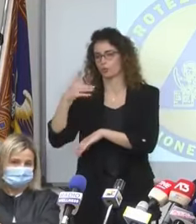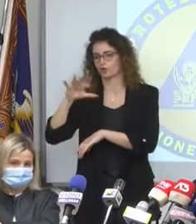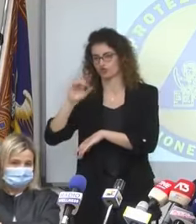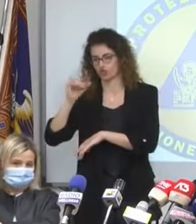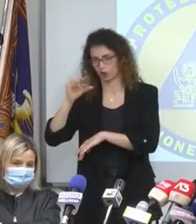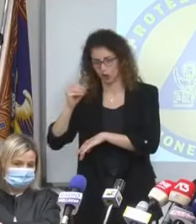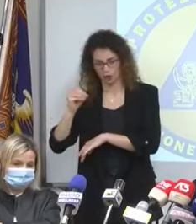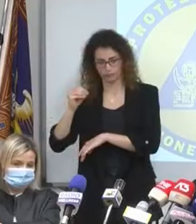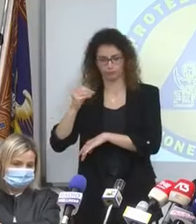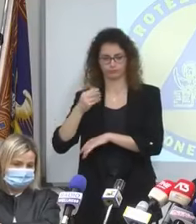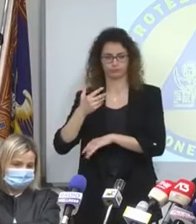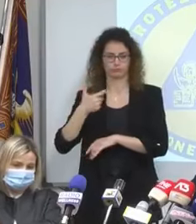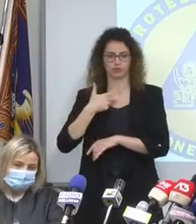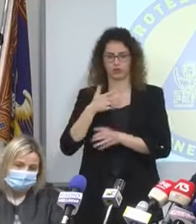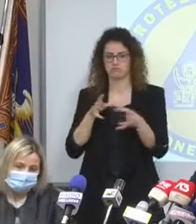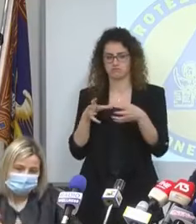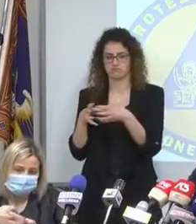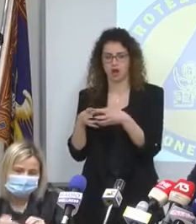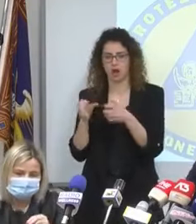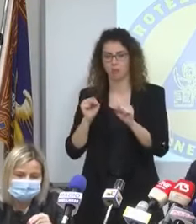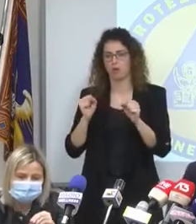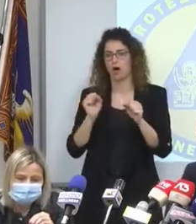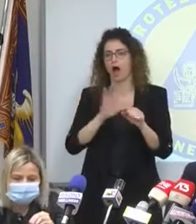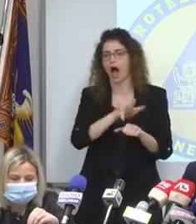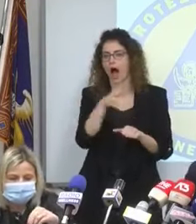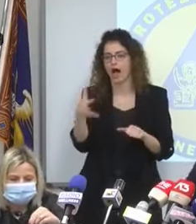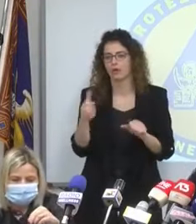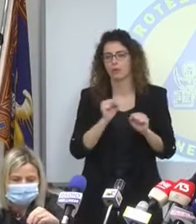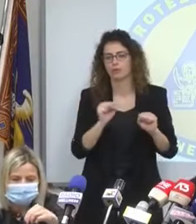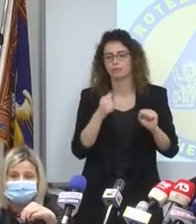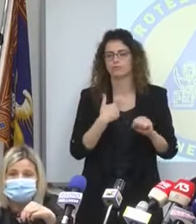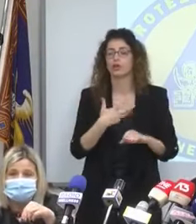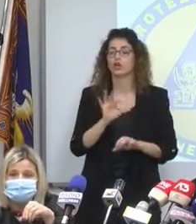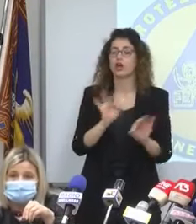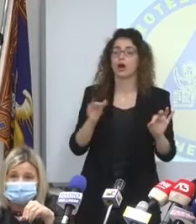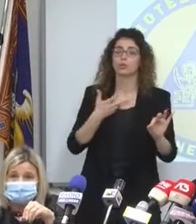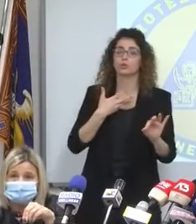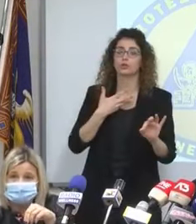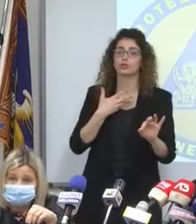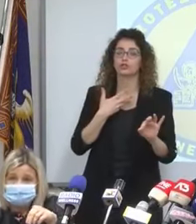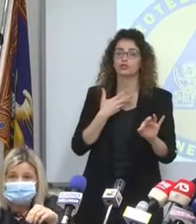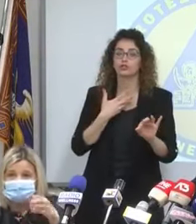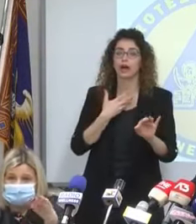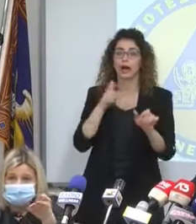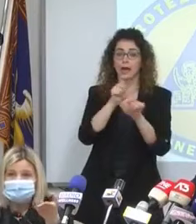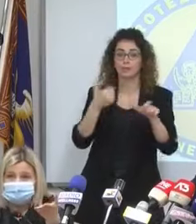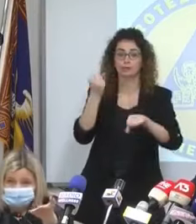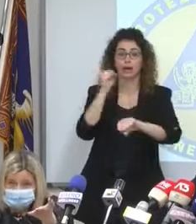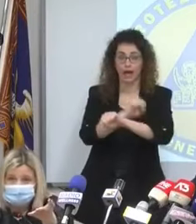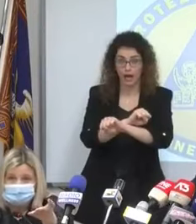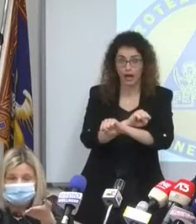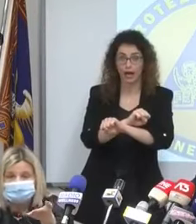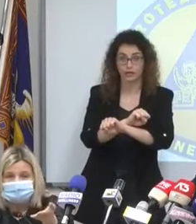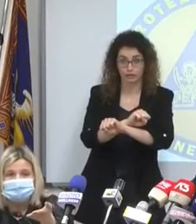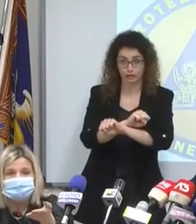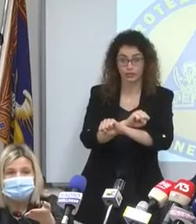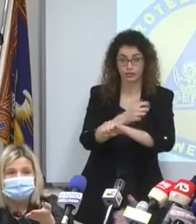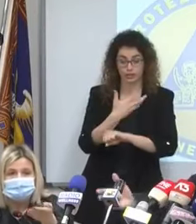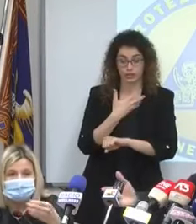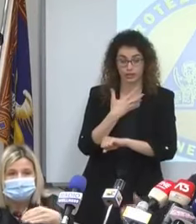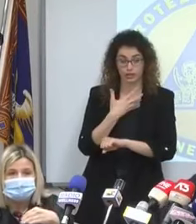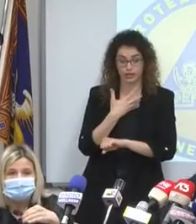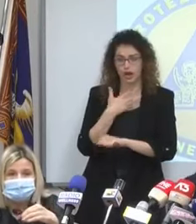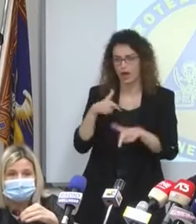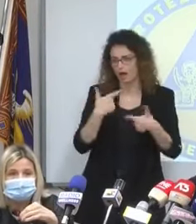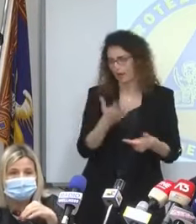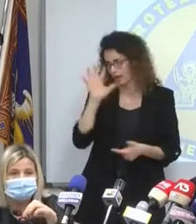perché su altro c'è. Magari viene fuori che su altro non so. Anche alcuni detenuti delle carceri. Diciamolo magari. Sì, perché c'era. Fai